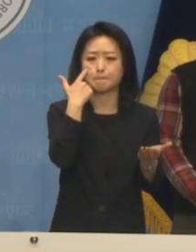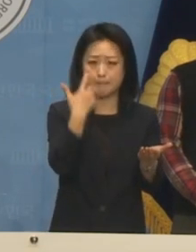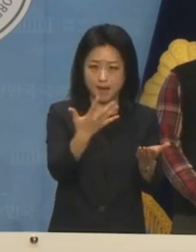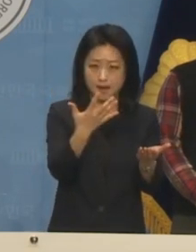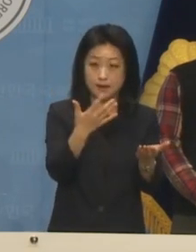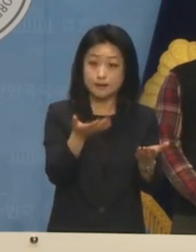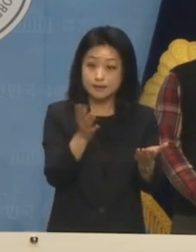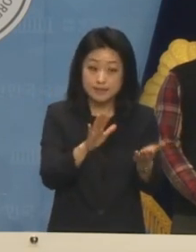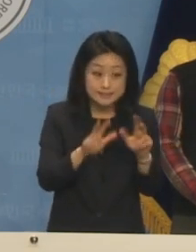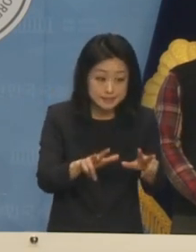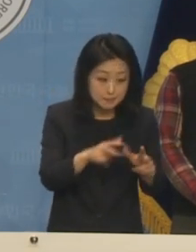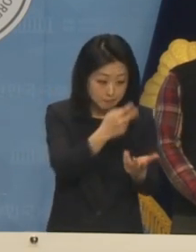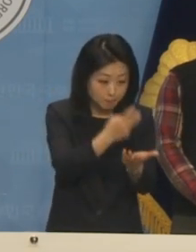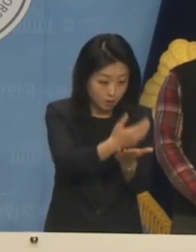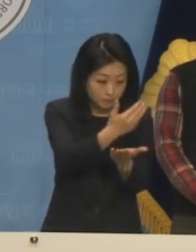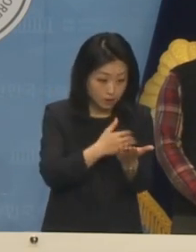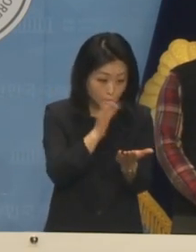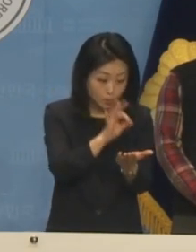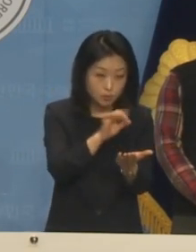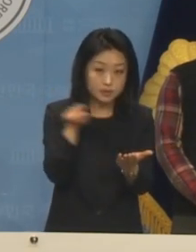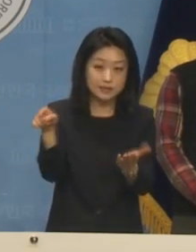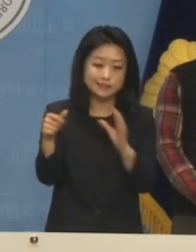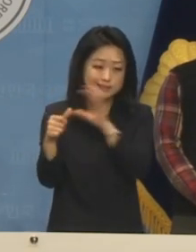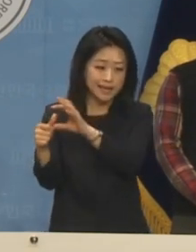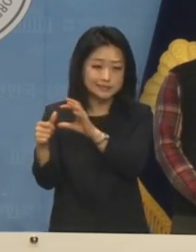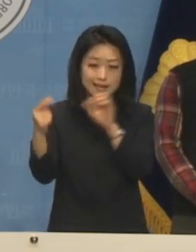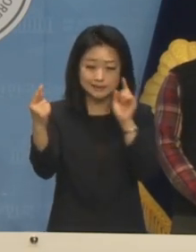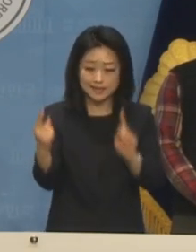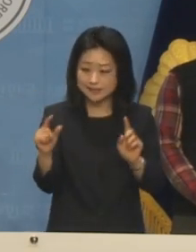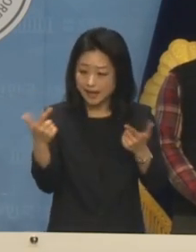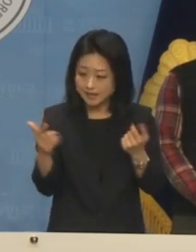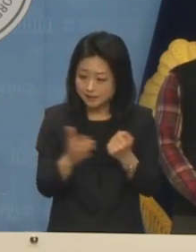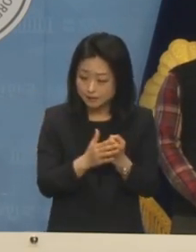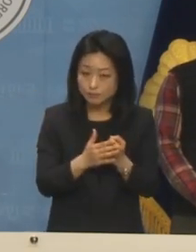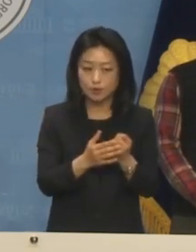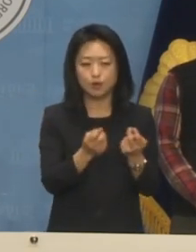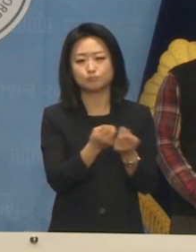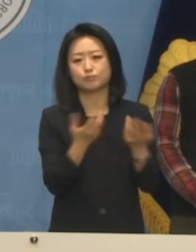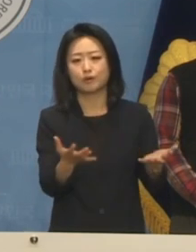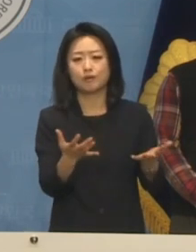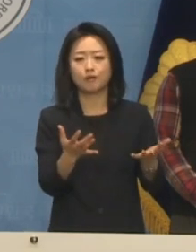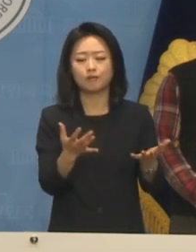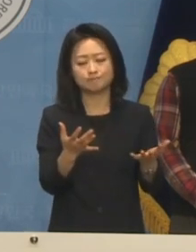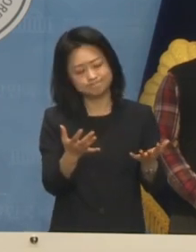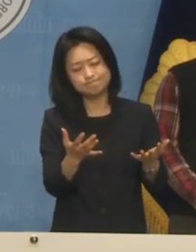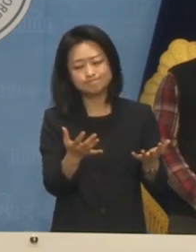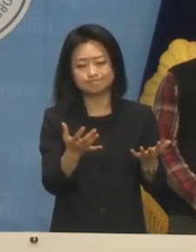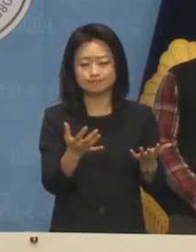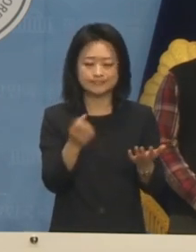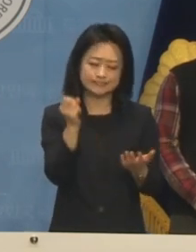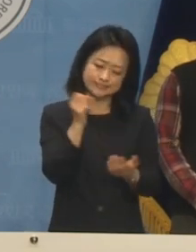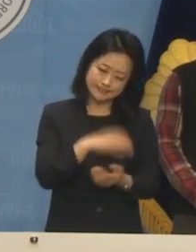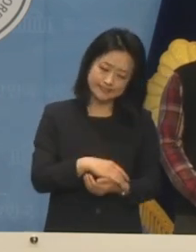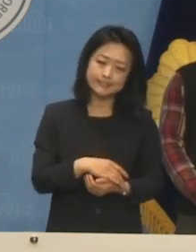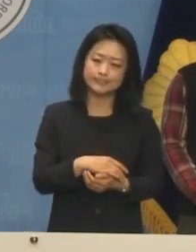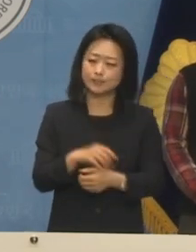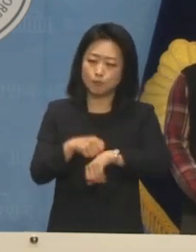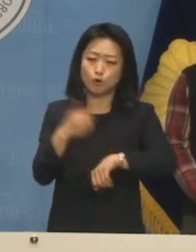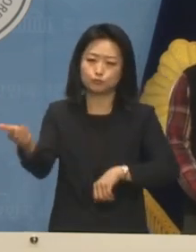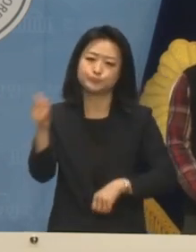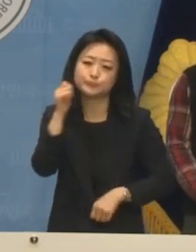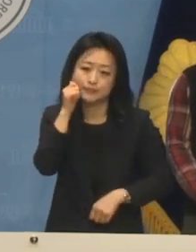현행 노동위원회법에 따른 제재 대상이 아니라는 이유로 아무런 조치도 취하지 않았습니다. 다시 말해서